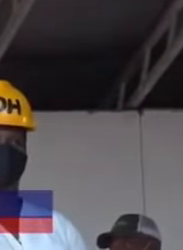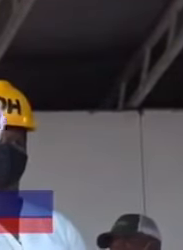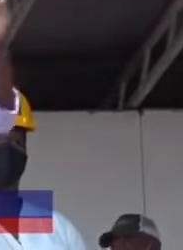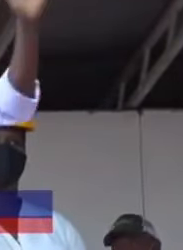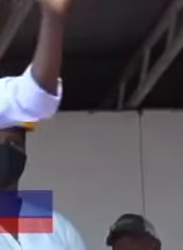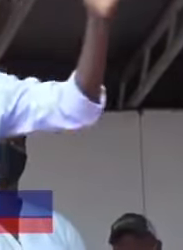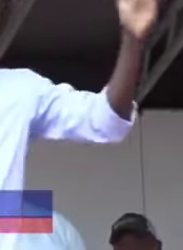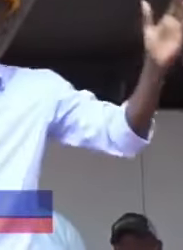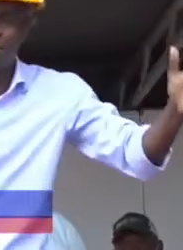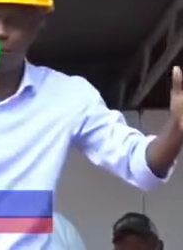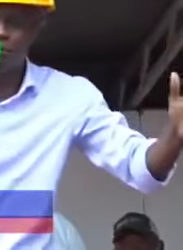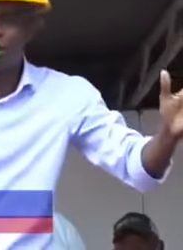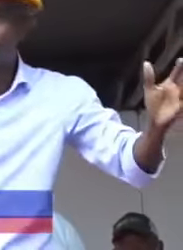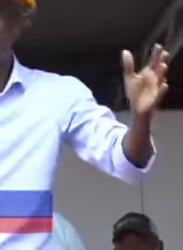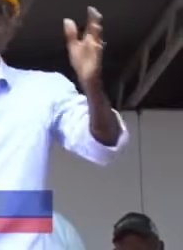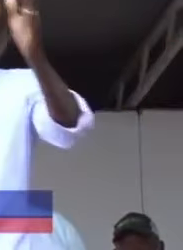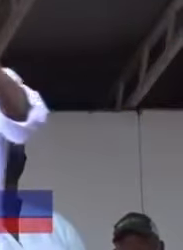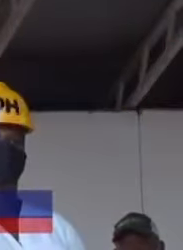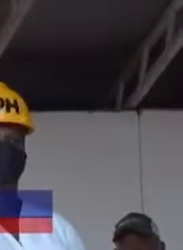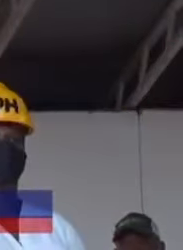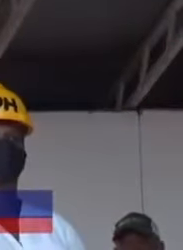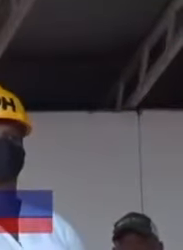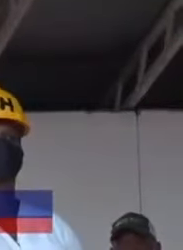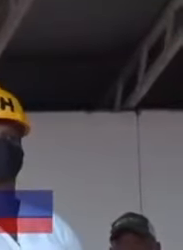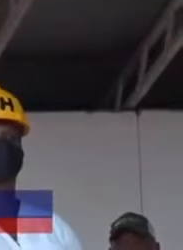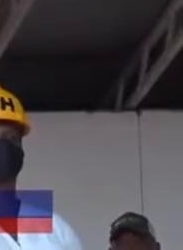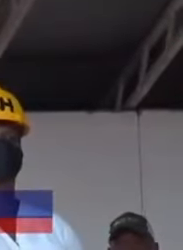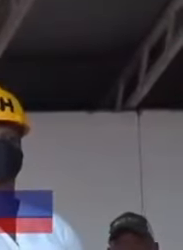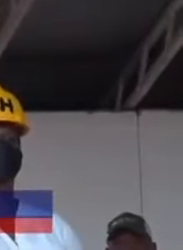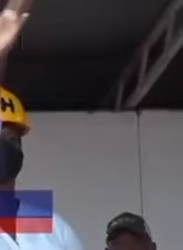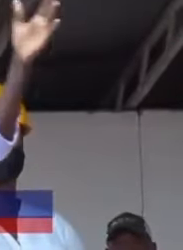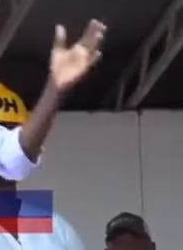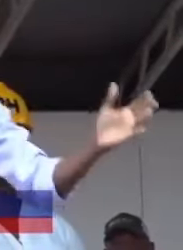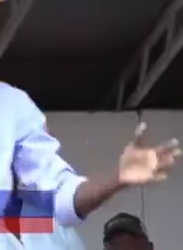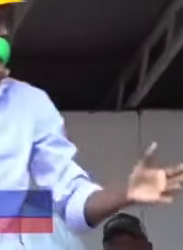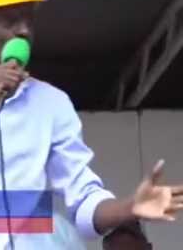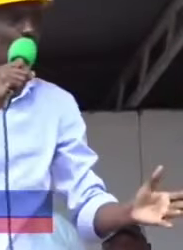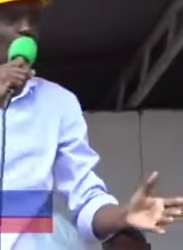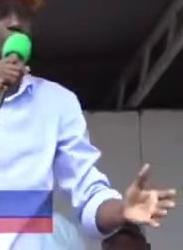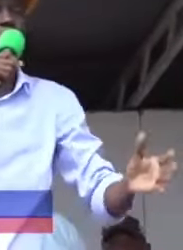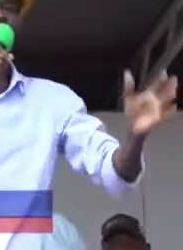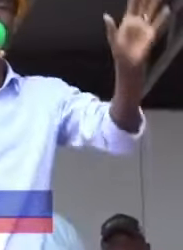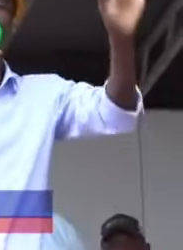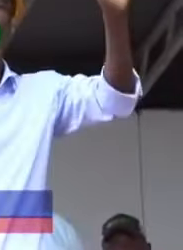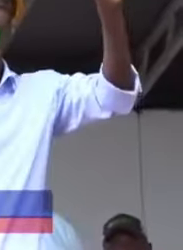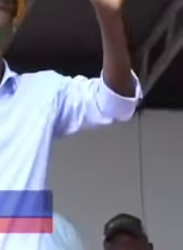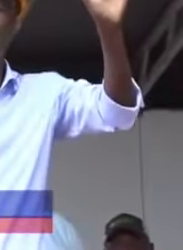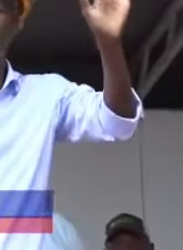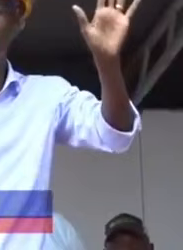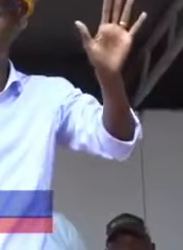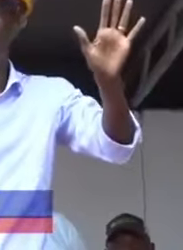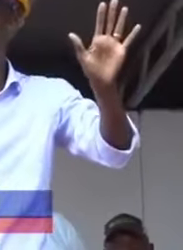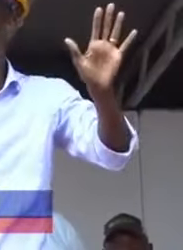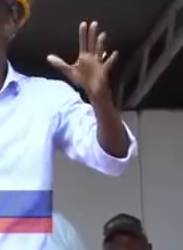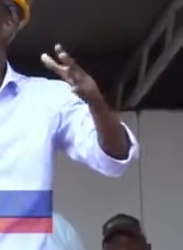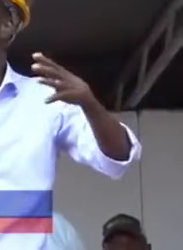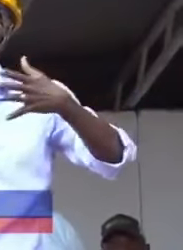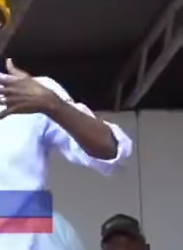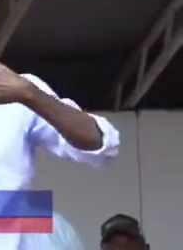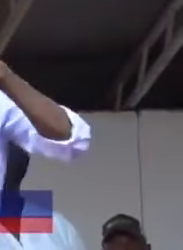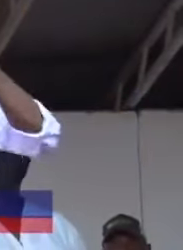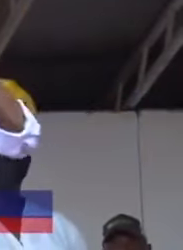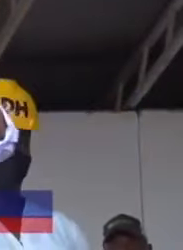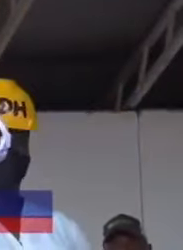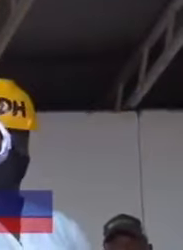moi-même, moi voulais dire tout frère, tout chem qui est en opposition. Je dis à un moment arrivé pour